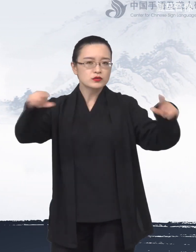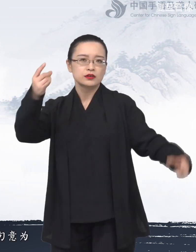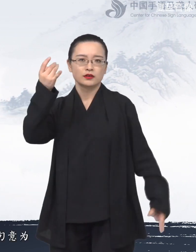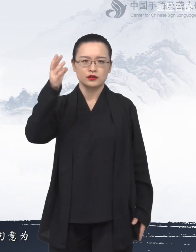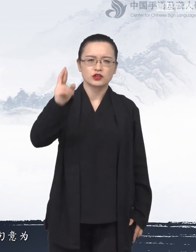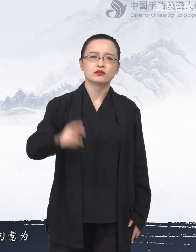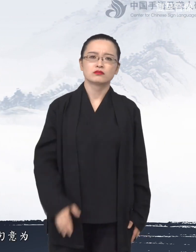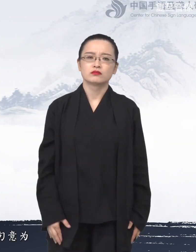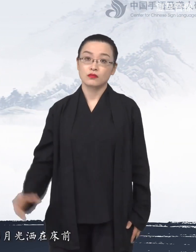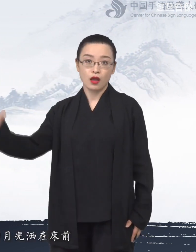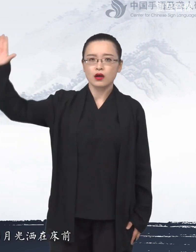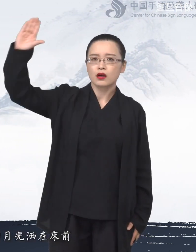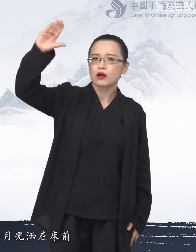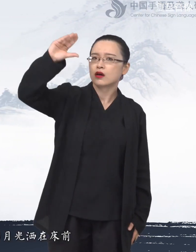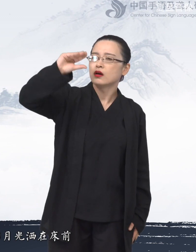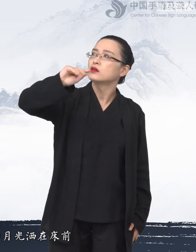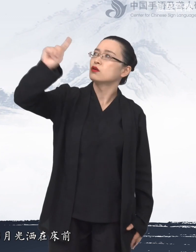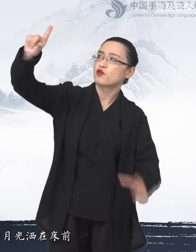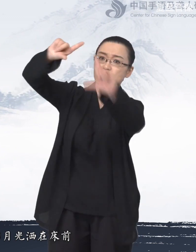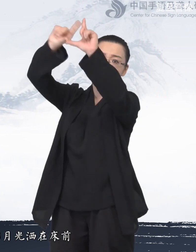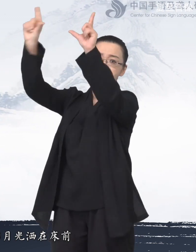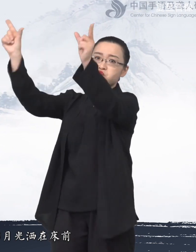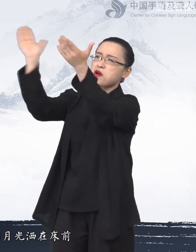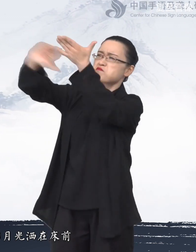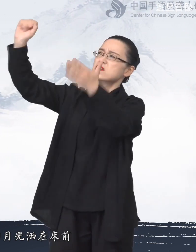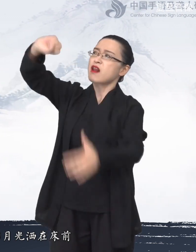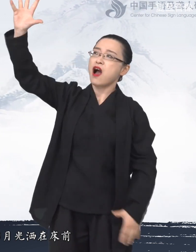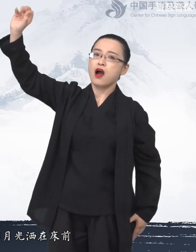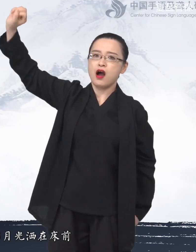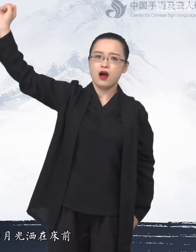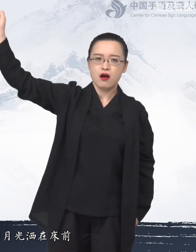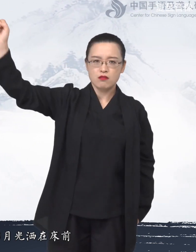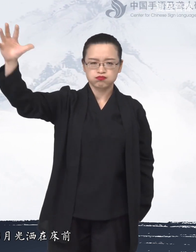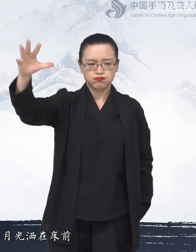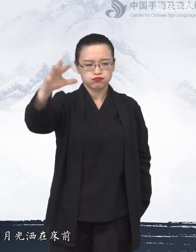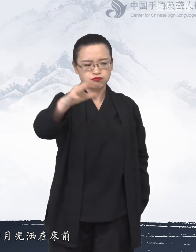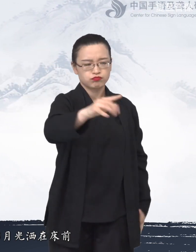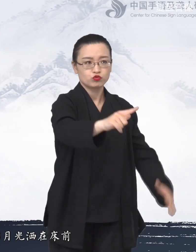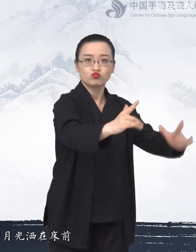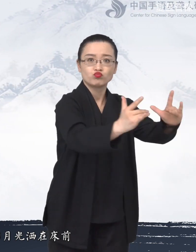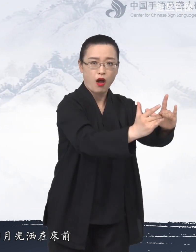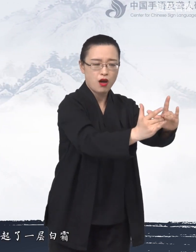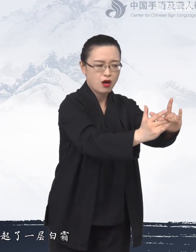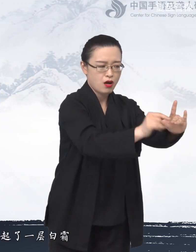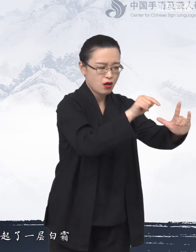此句意为夜晚，明亮的月光洒在床前，好像地